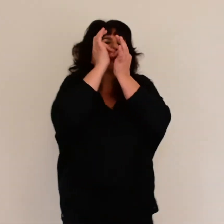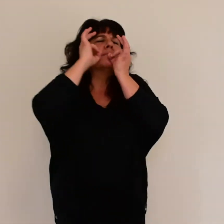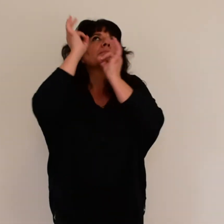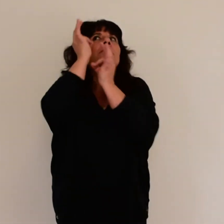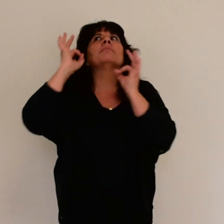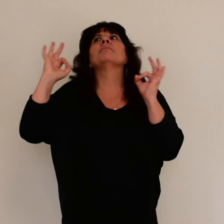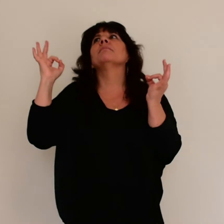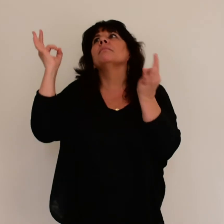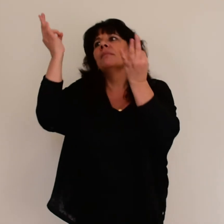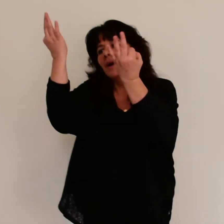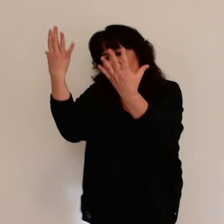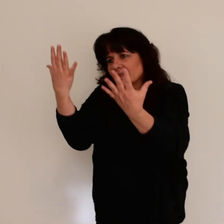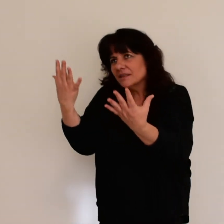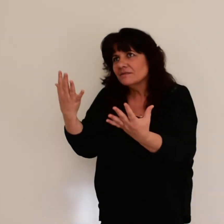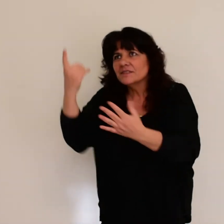la terre le sait.